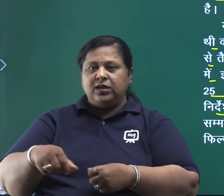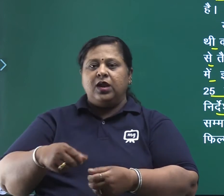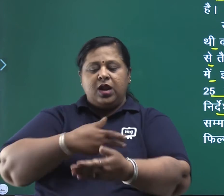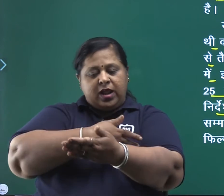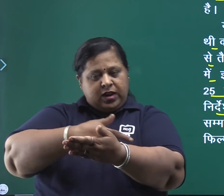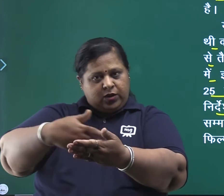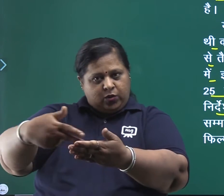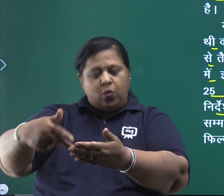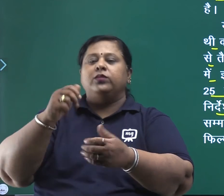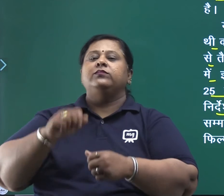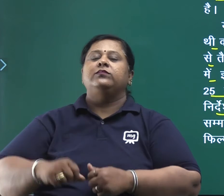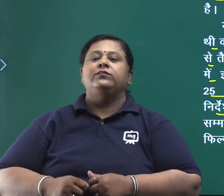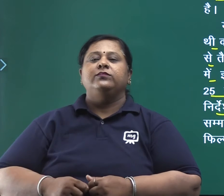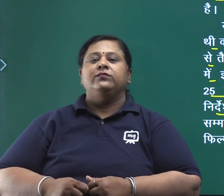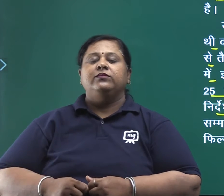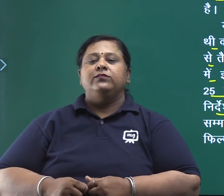अर्देशीर एम ईरानी को